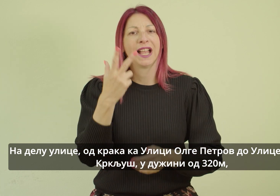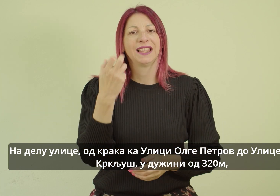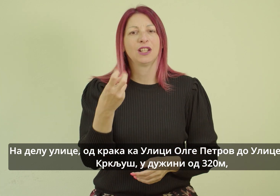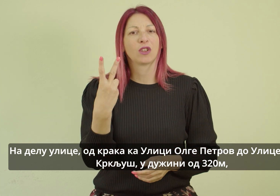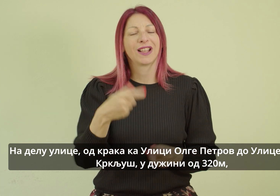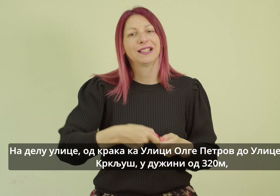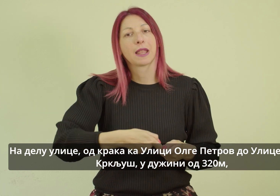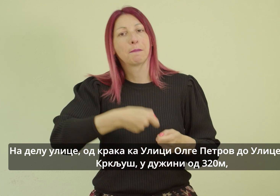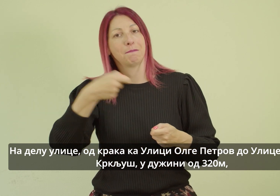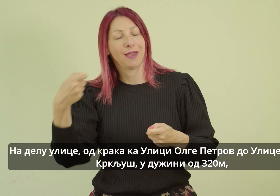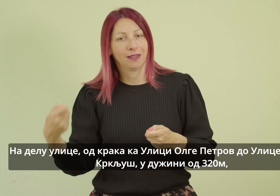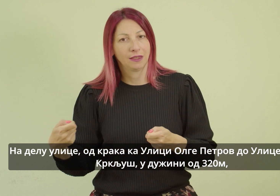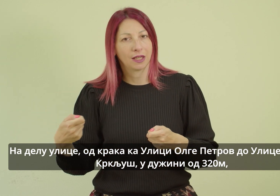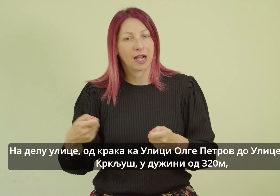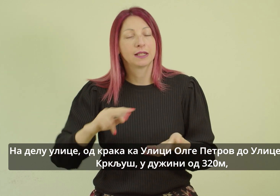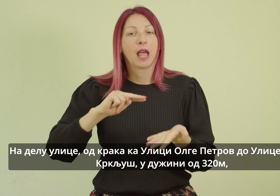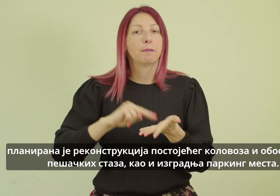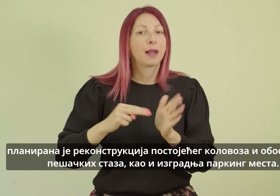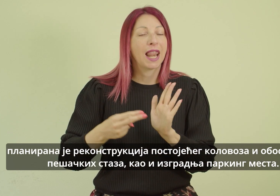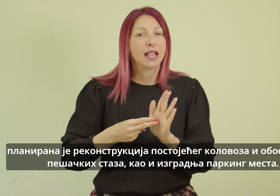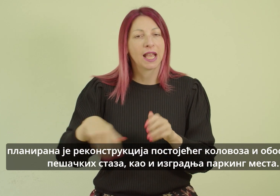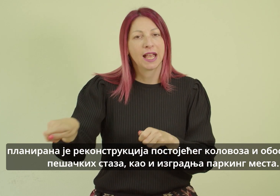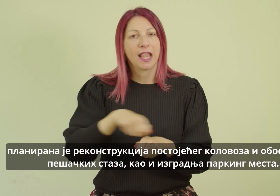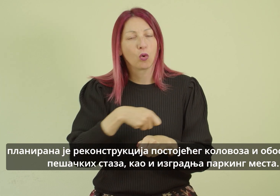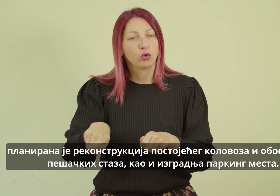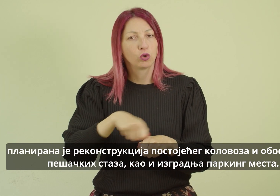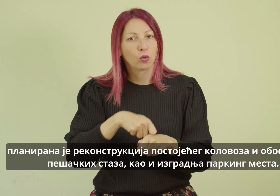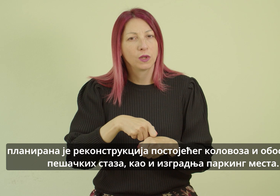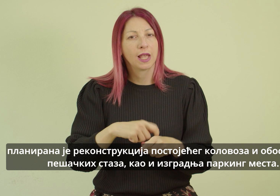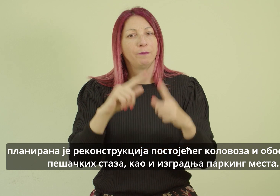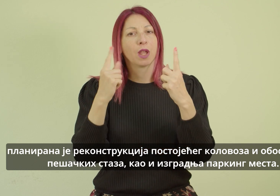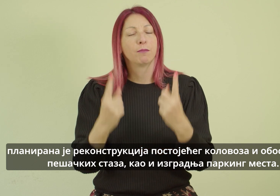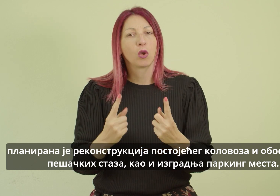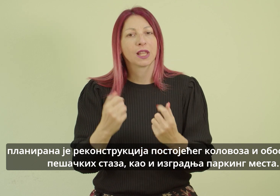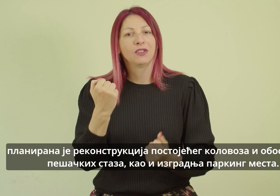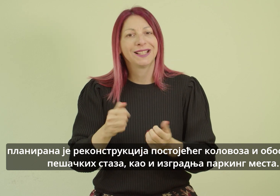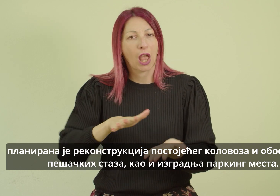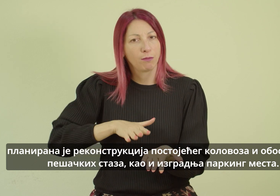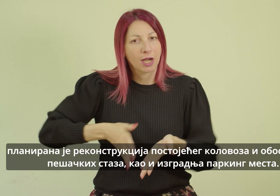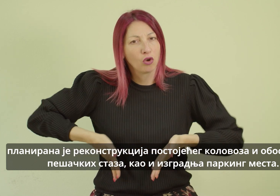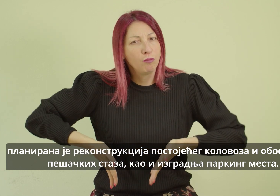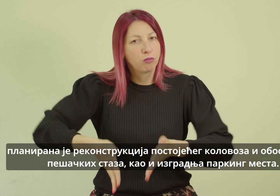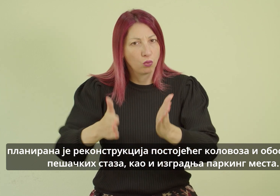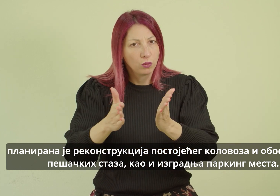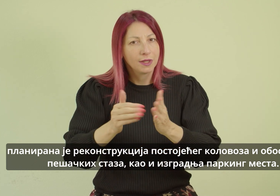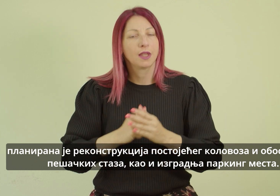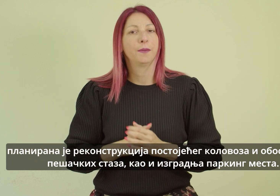dužini od 320 metara planirana je rekonstrukcija postojećeg kolovoza